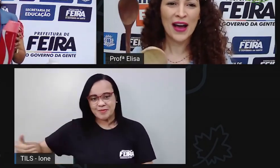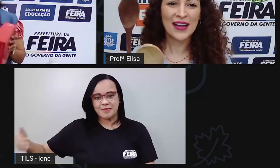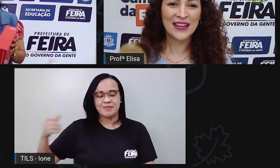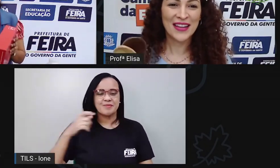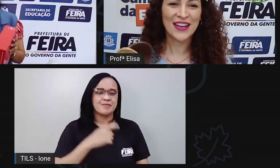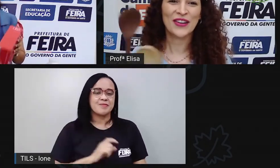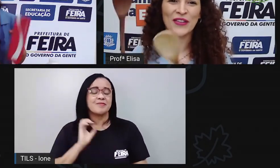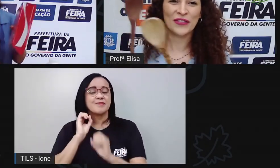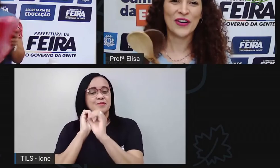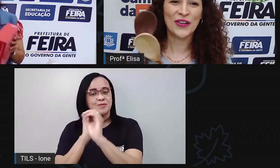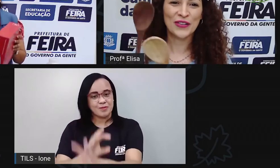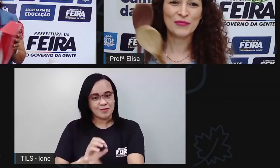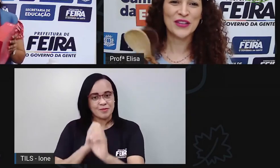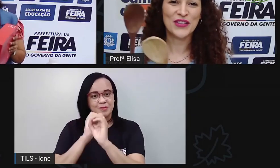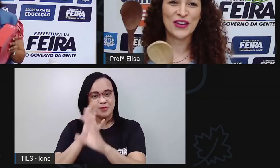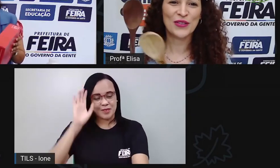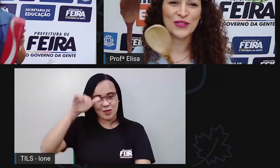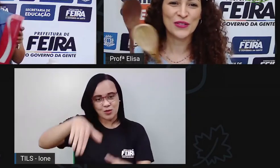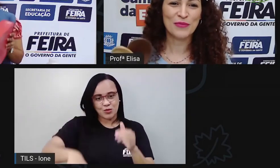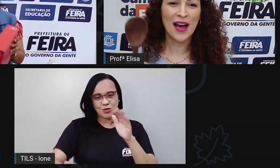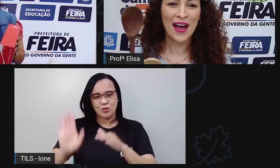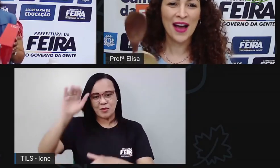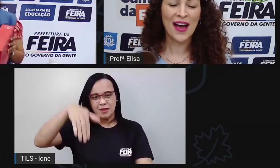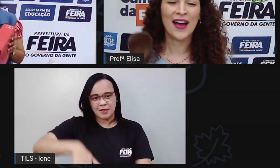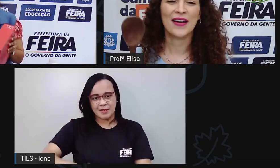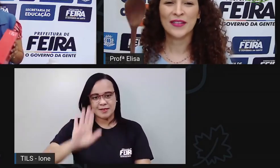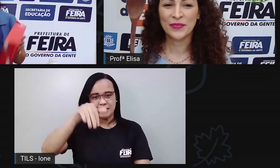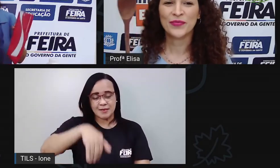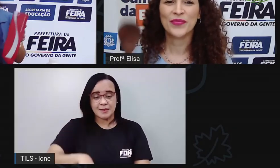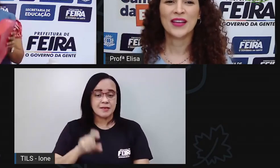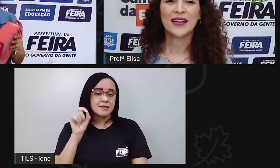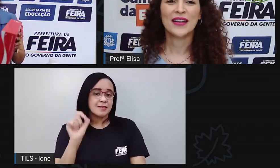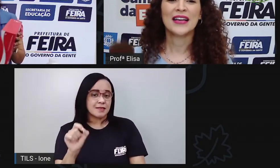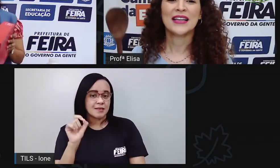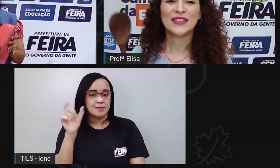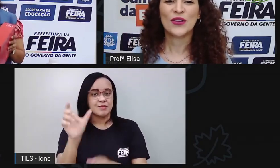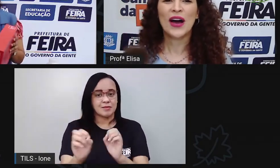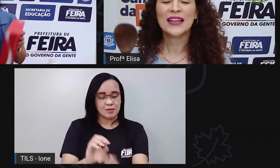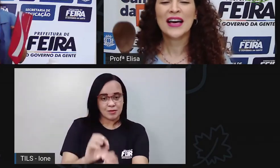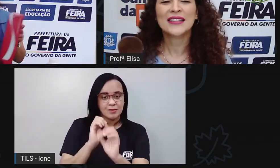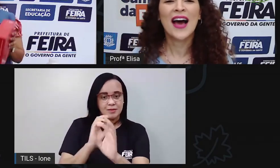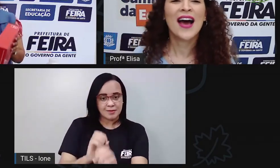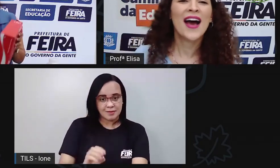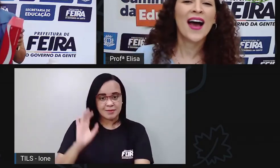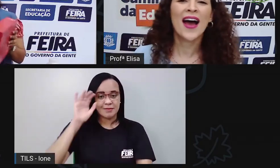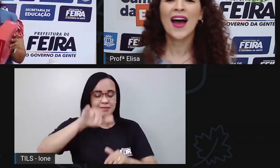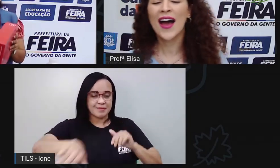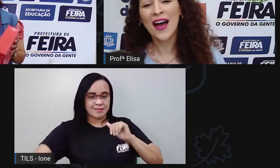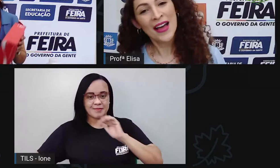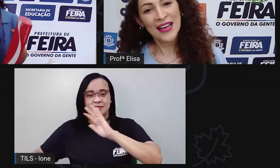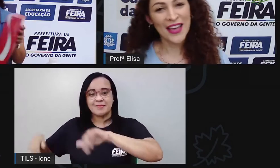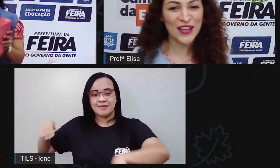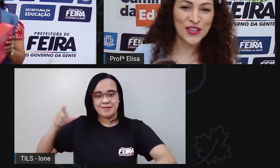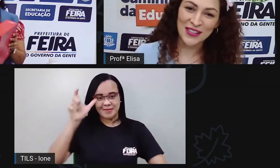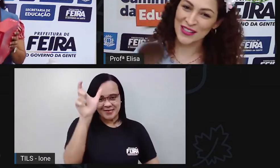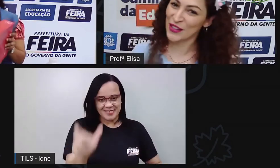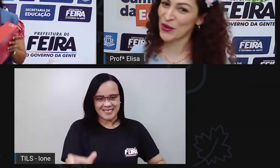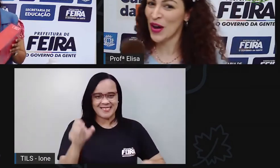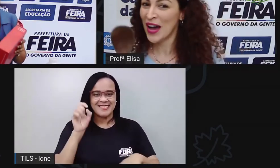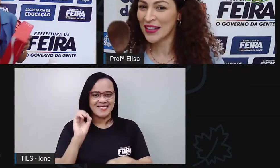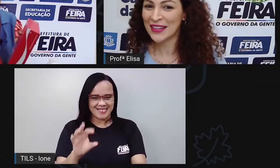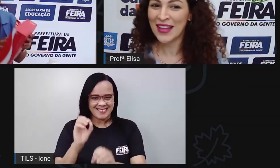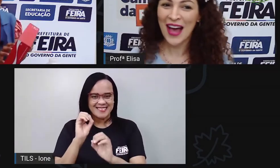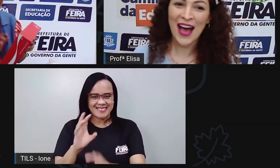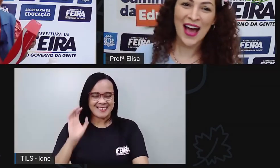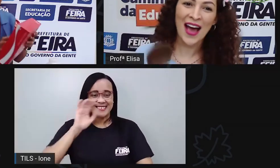Foi marinheiro, foram os peixinhos do mar. Quem te ensinou a nadar? Quem te ensinou